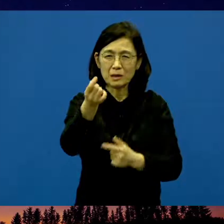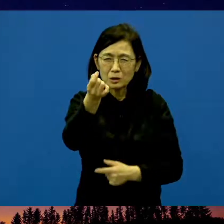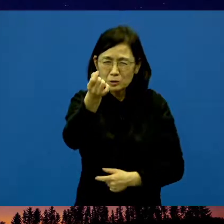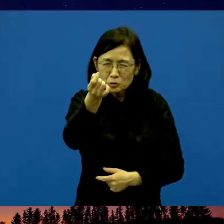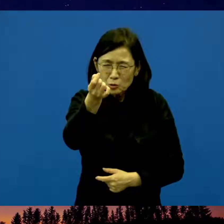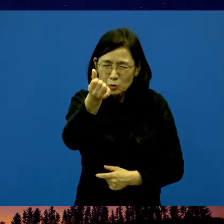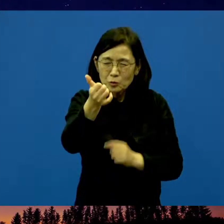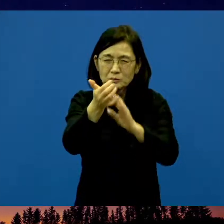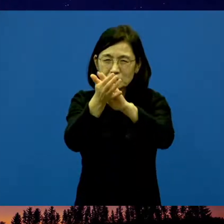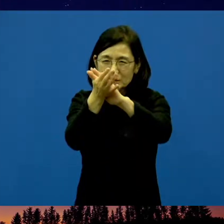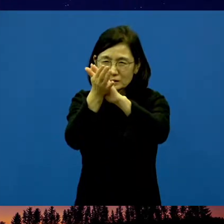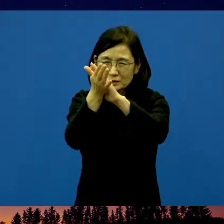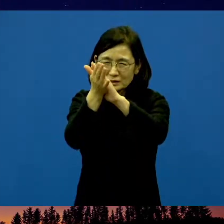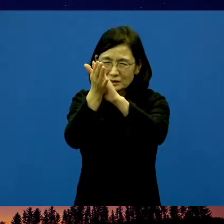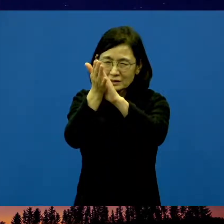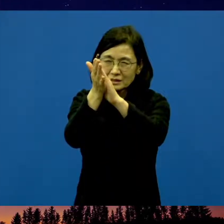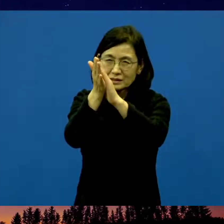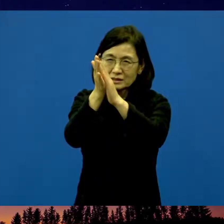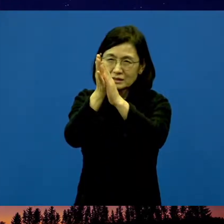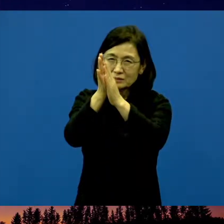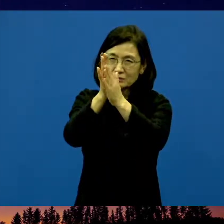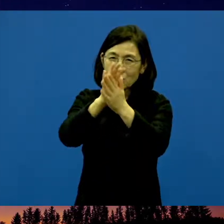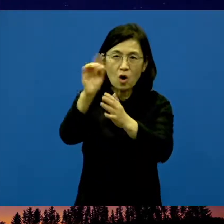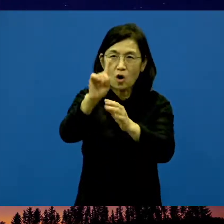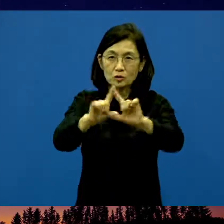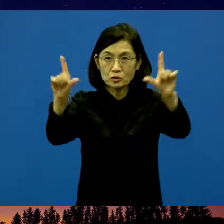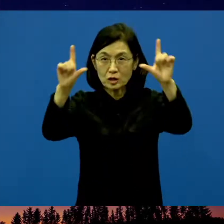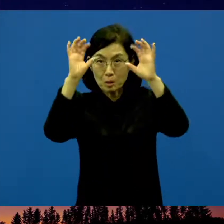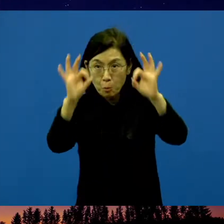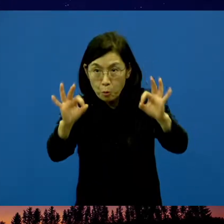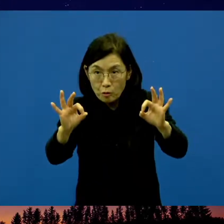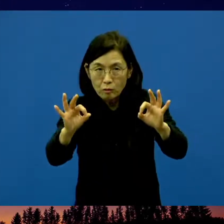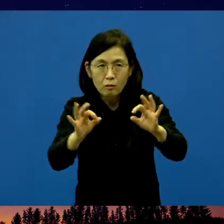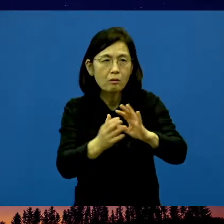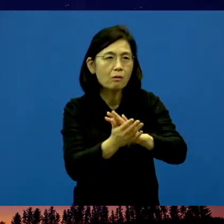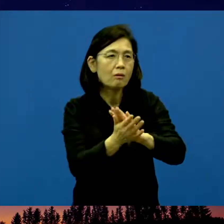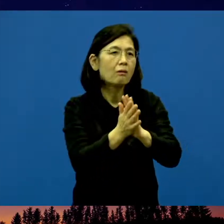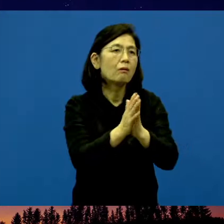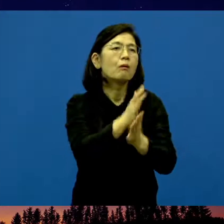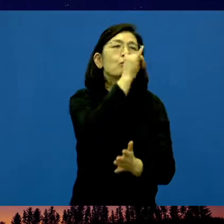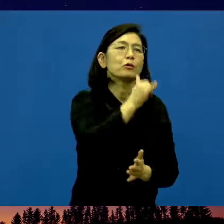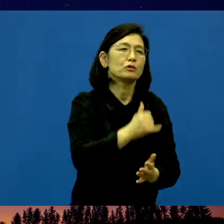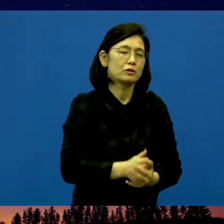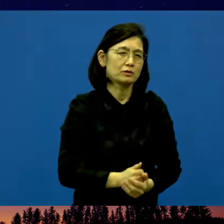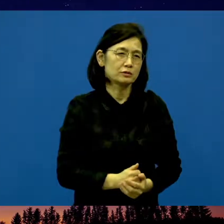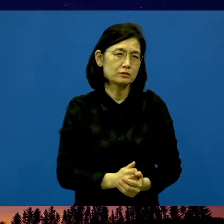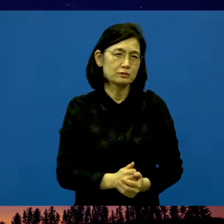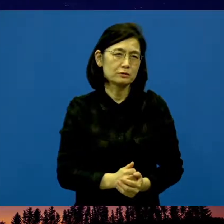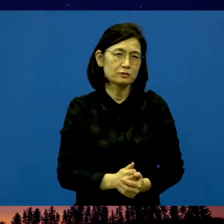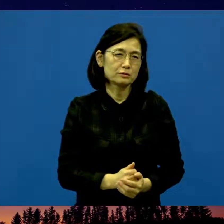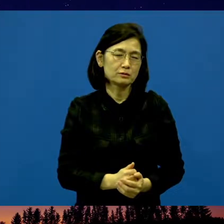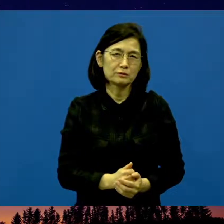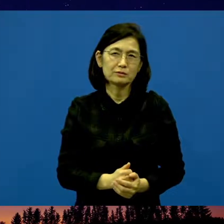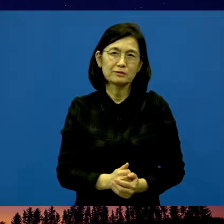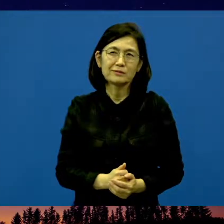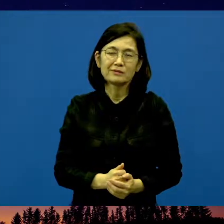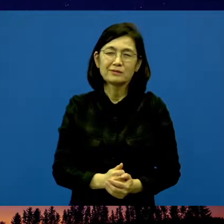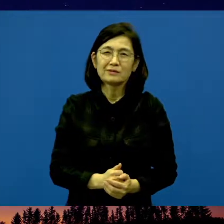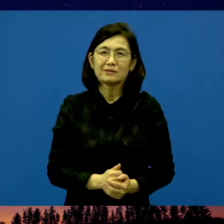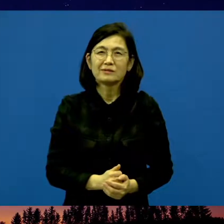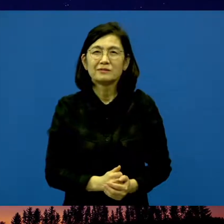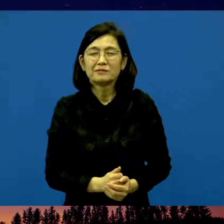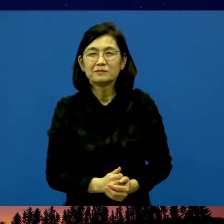보면 변해 있는 거예요. 여러분 지금 변해 계시죠? 그죠? 네, 겸손해서 대답을 다 안